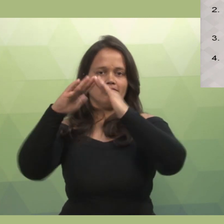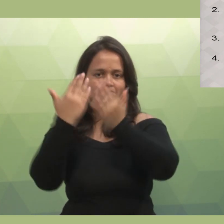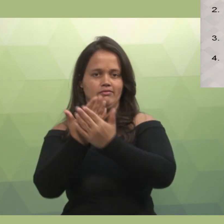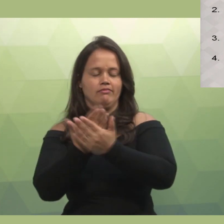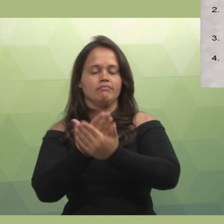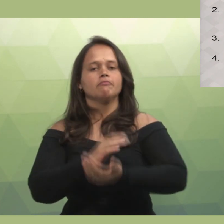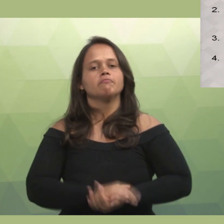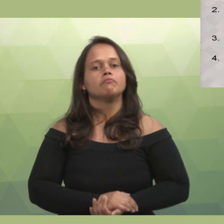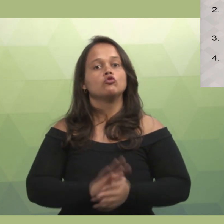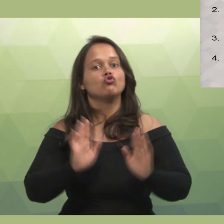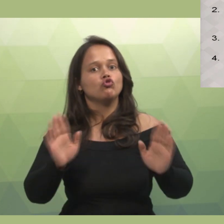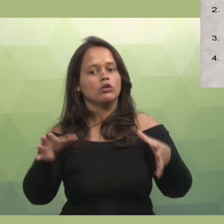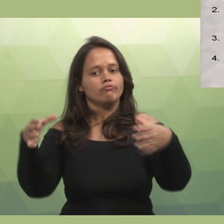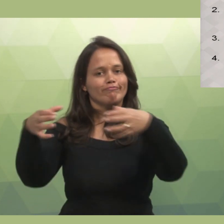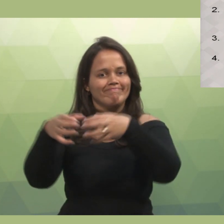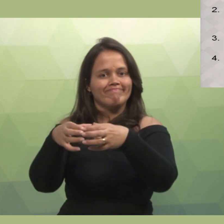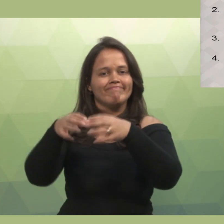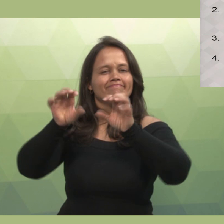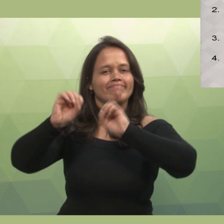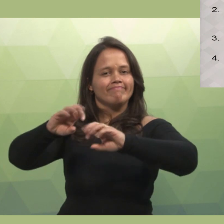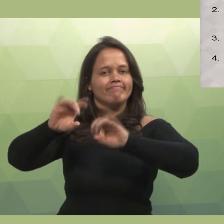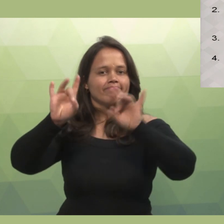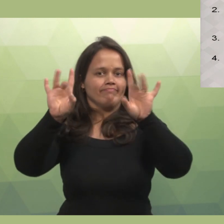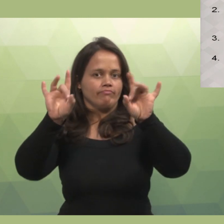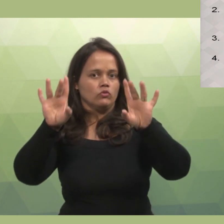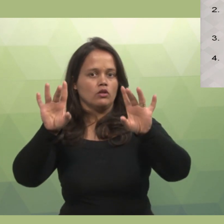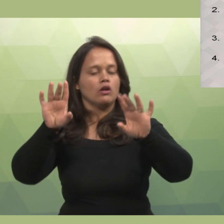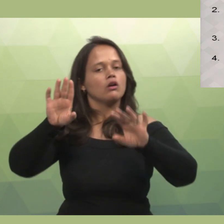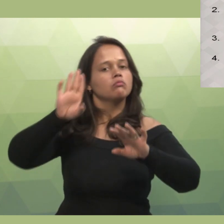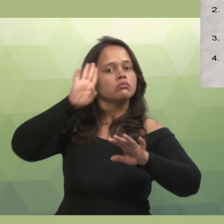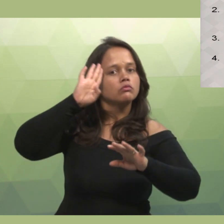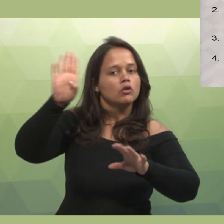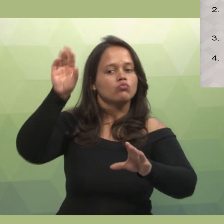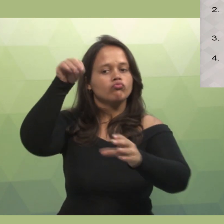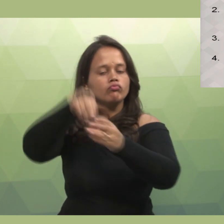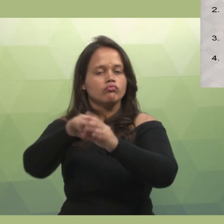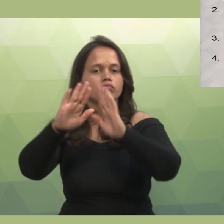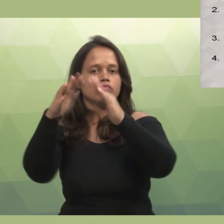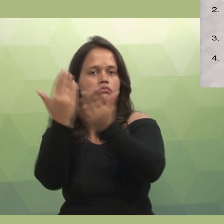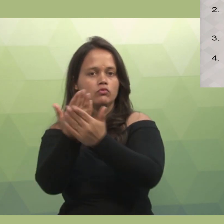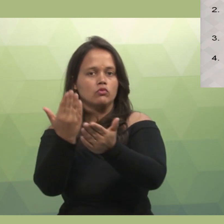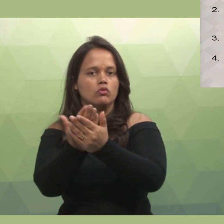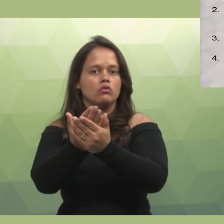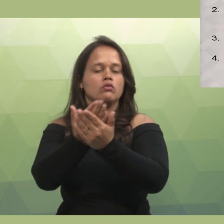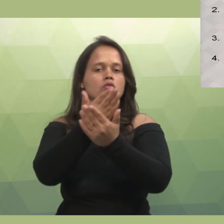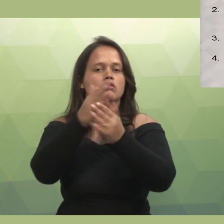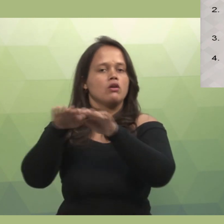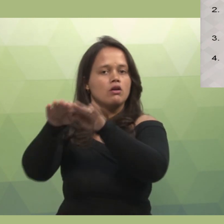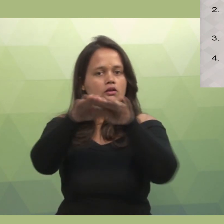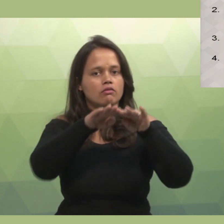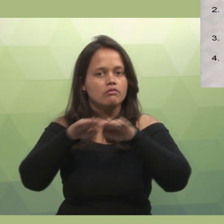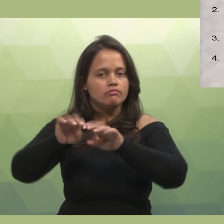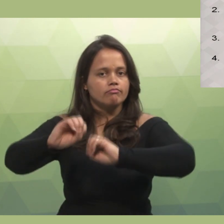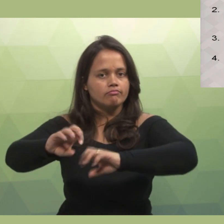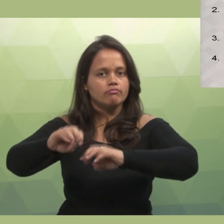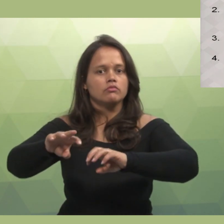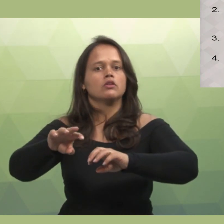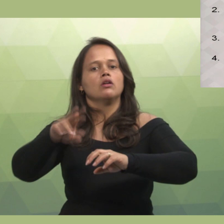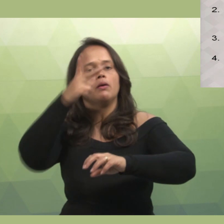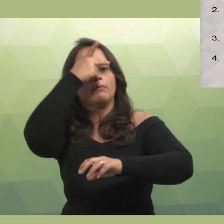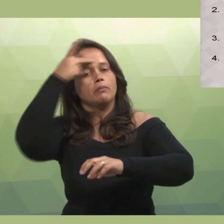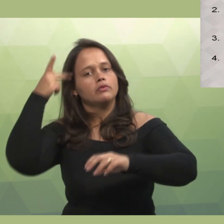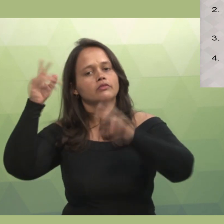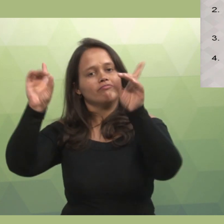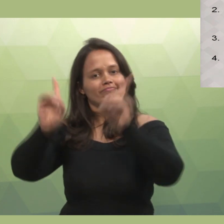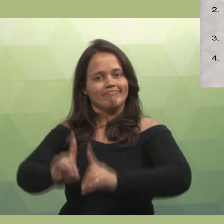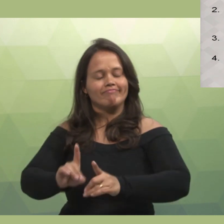de ensino para educandos portadores de necessidades especiais, educação de jovens e adultos, destinada